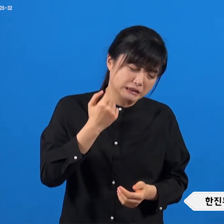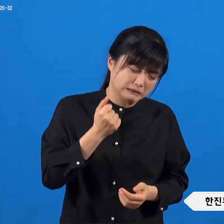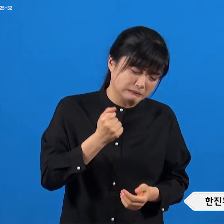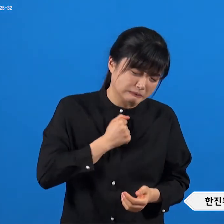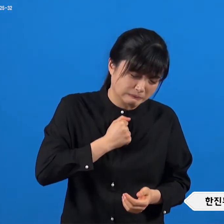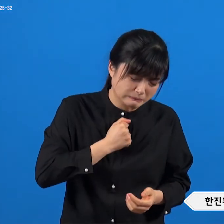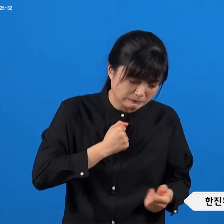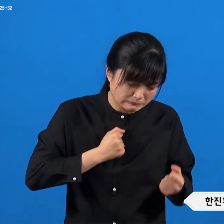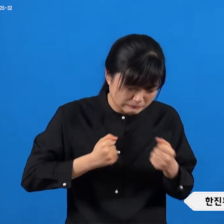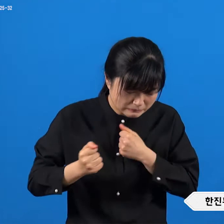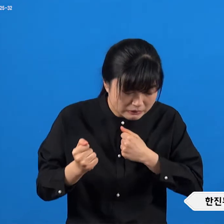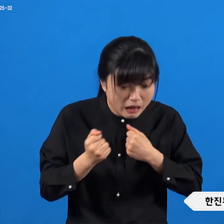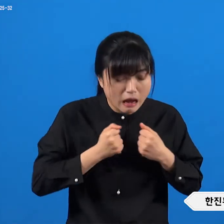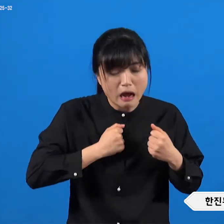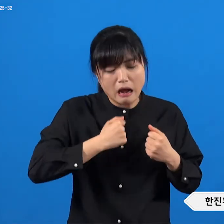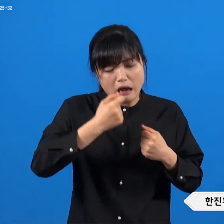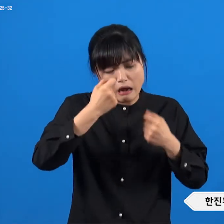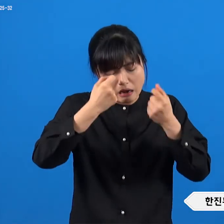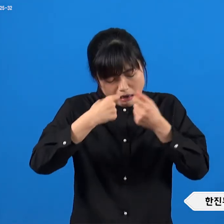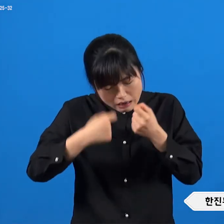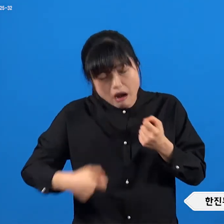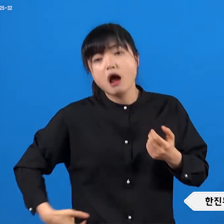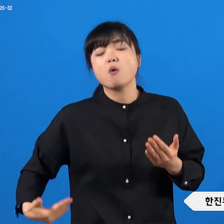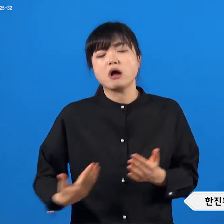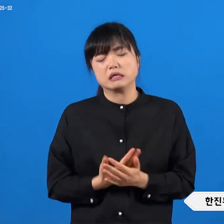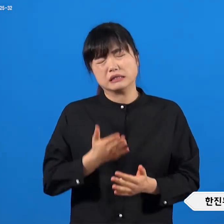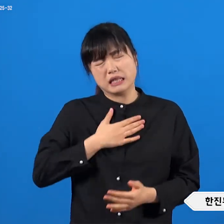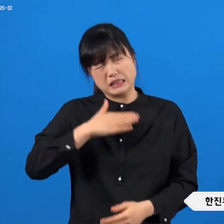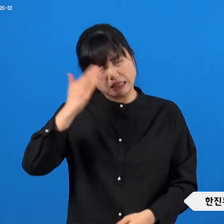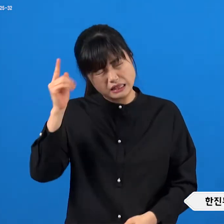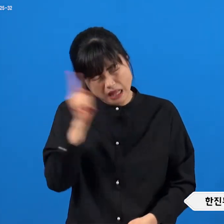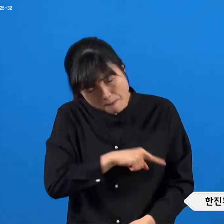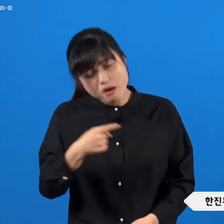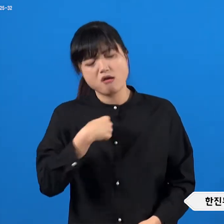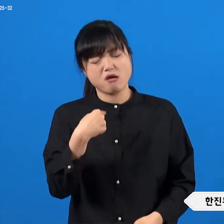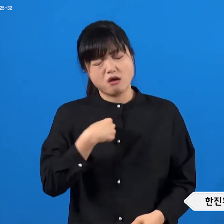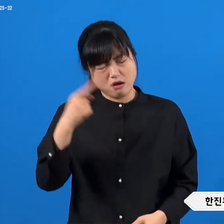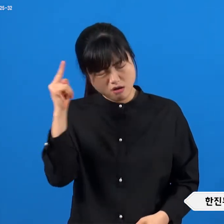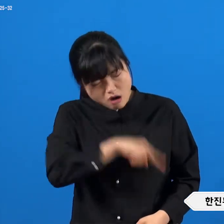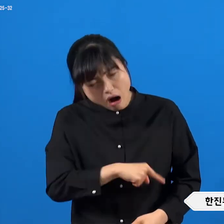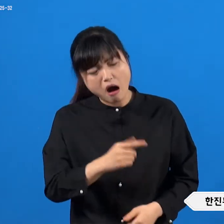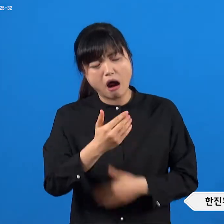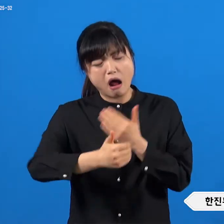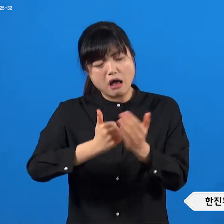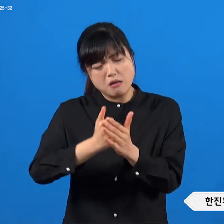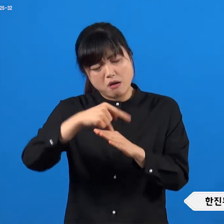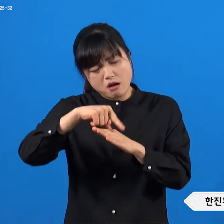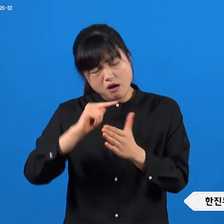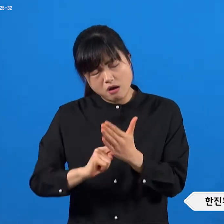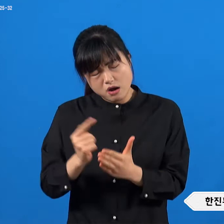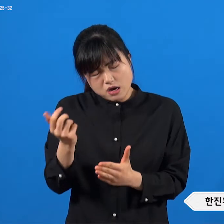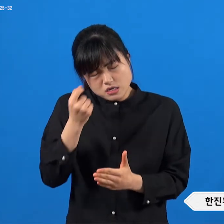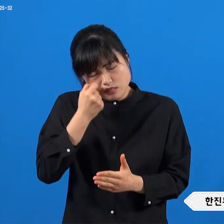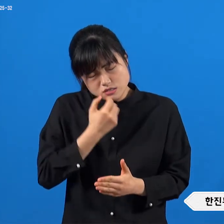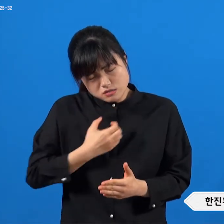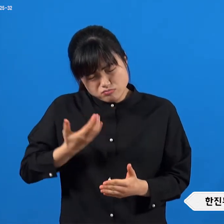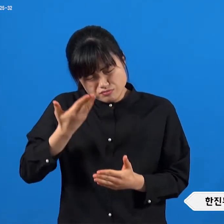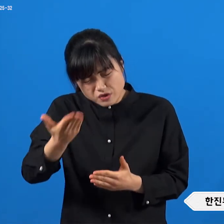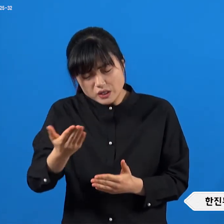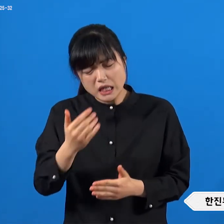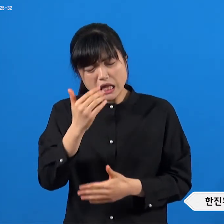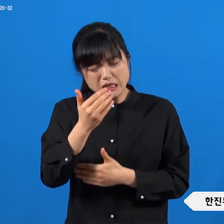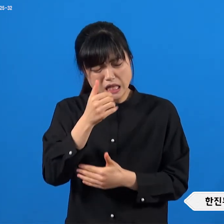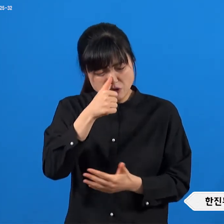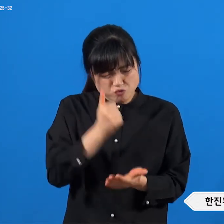그것이 가슴이 아파서 회개하는 것입니다. 이 못된 놈이 내 아버지 마음을 이렇게 슬프게 하다니, 내